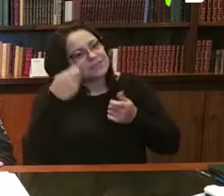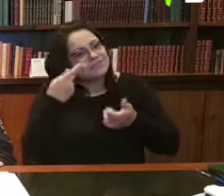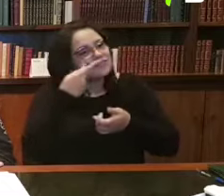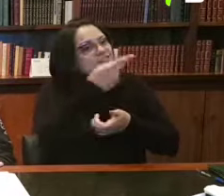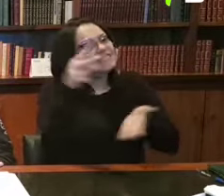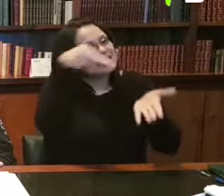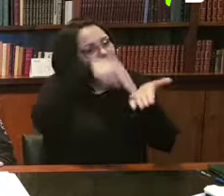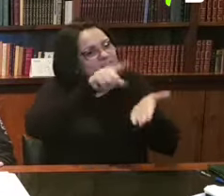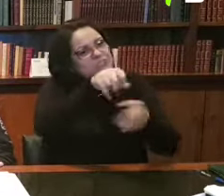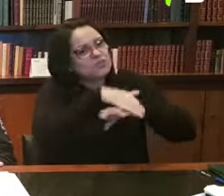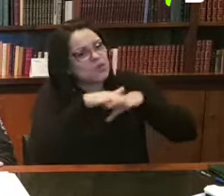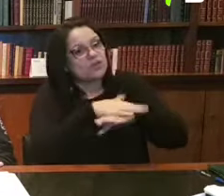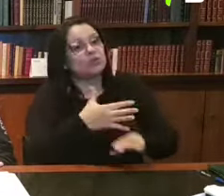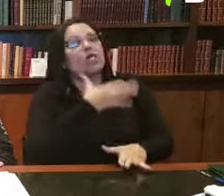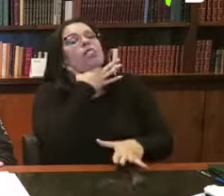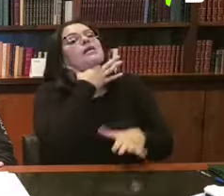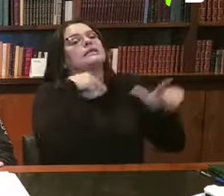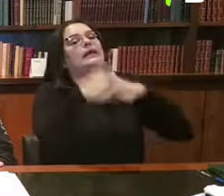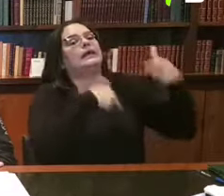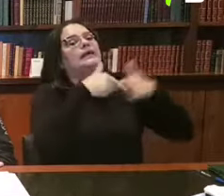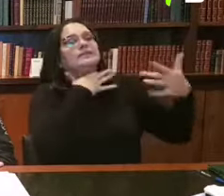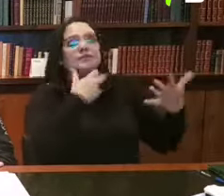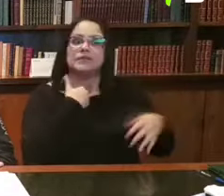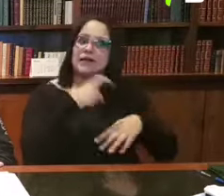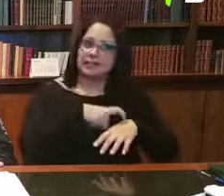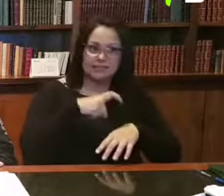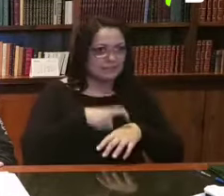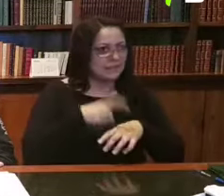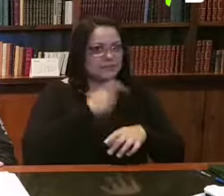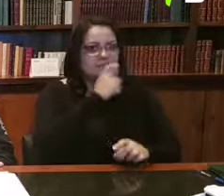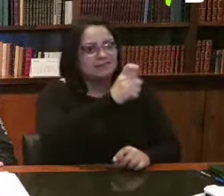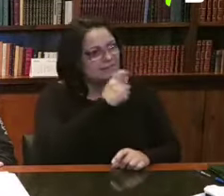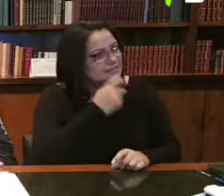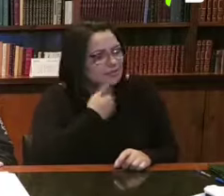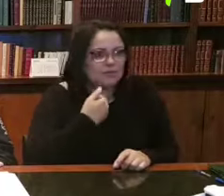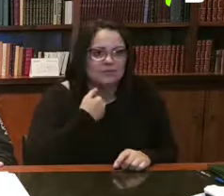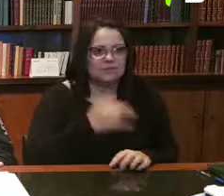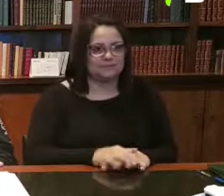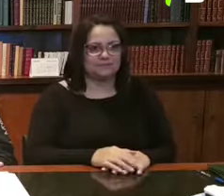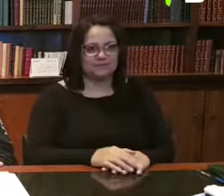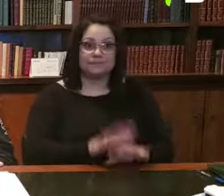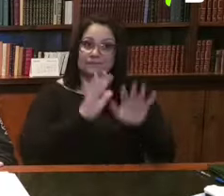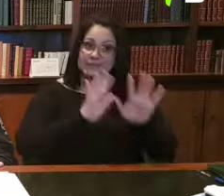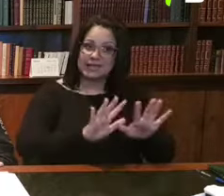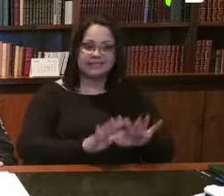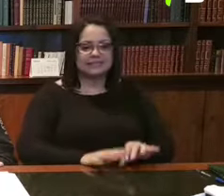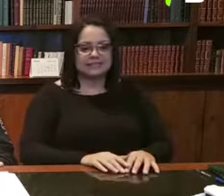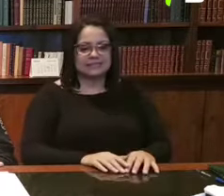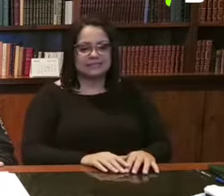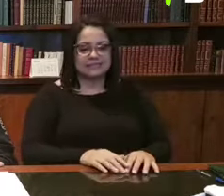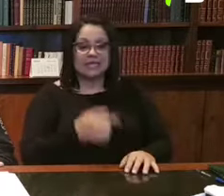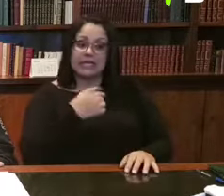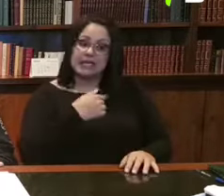conversar que eu tô tão atolada nas medidas ele que eu não tenho nem tempo para dar entrevista mas eu não